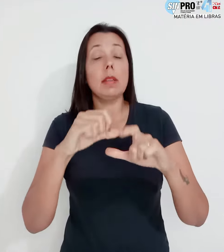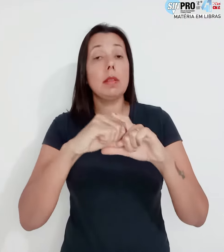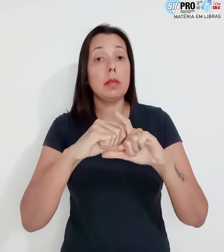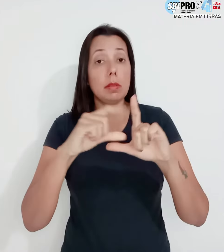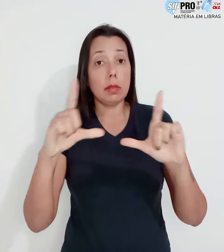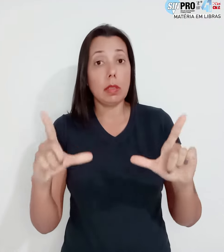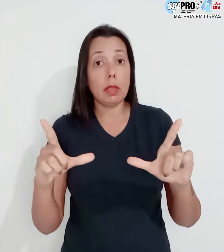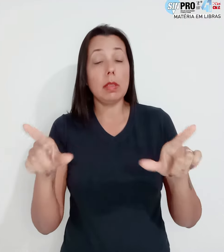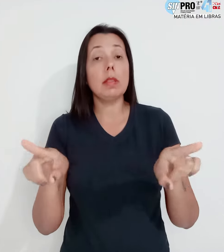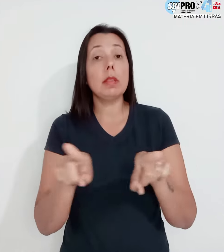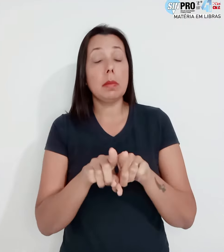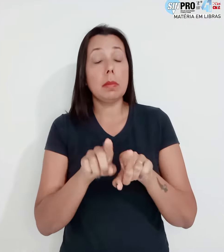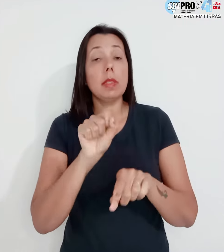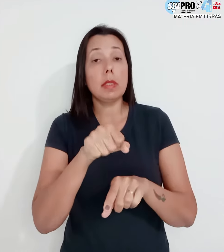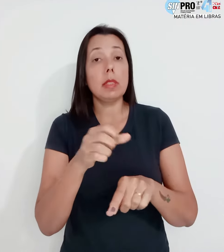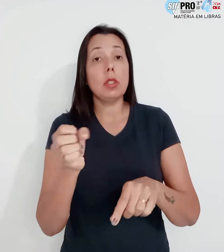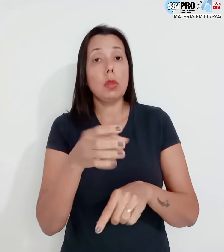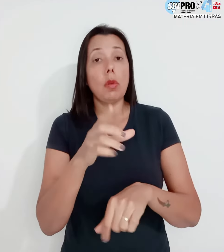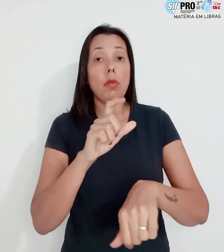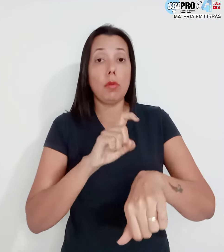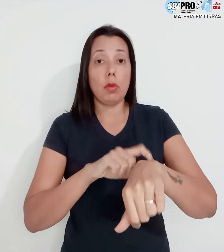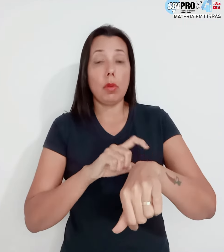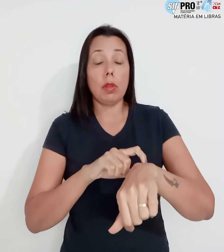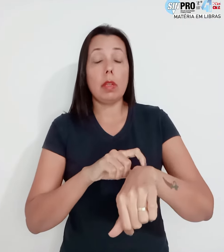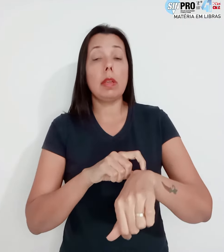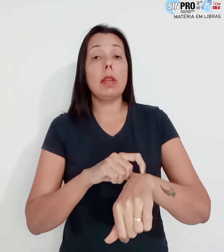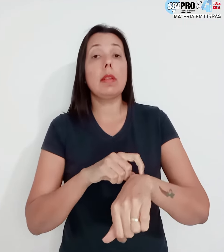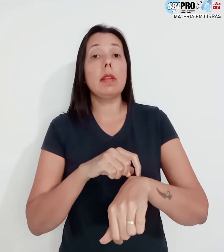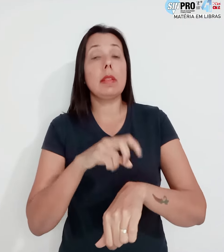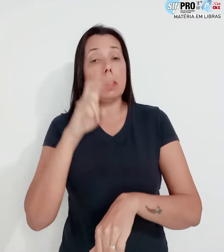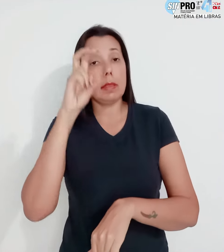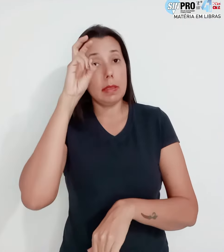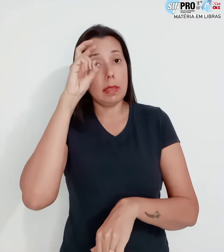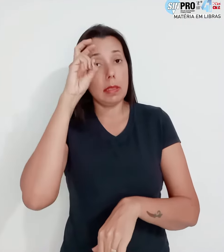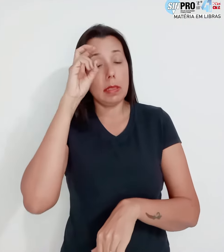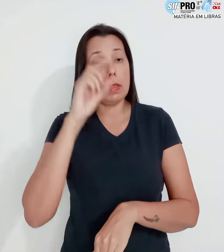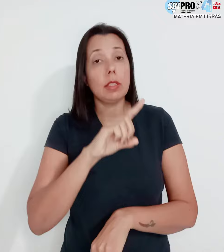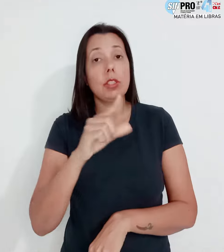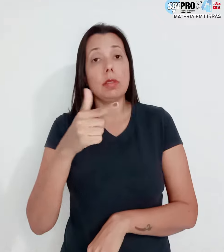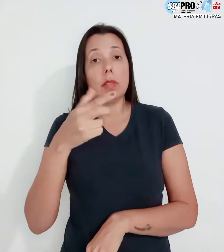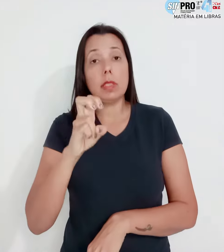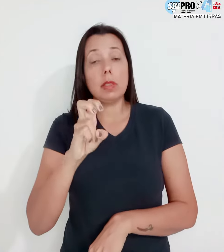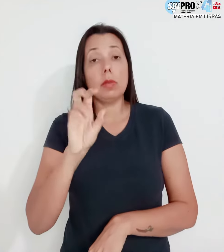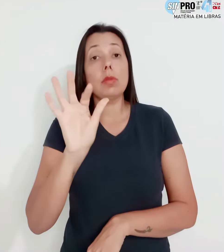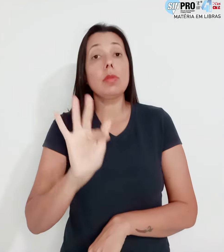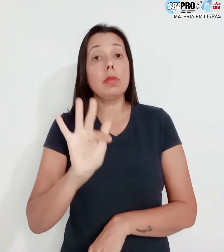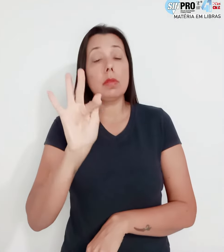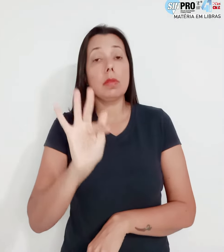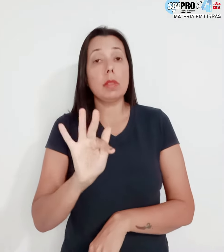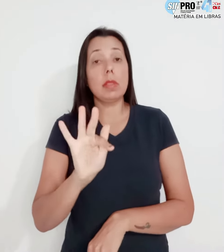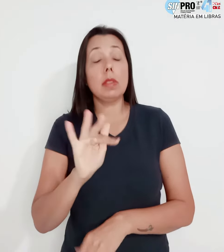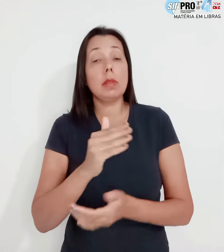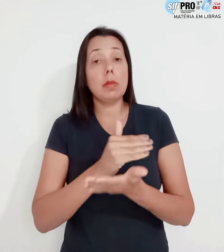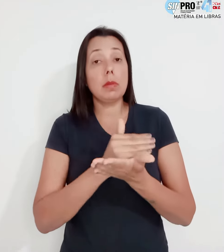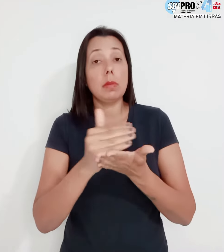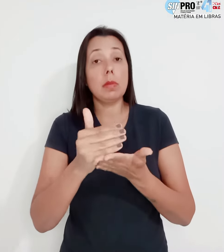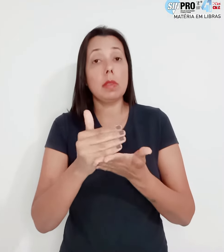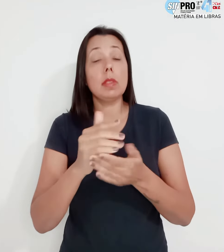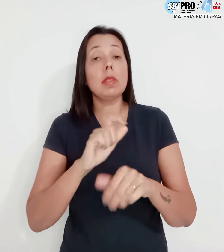disponibilizada em novo horário, ainda nesta quinta-feira, 25 de fevereiro, a partir das